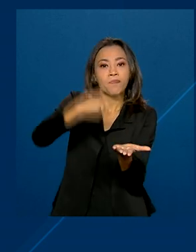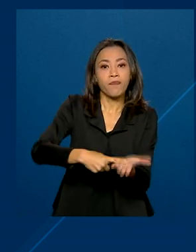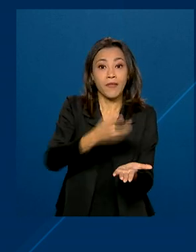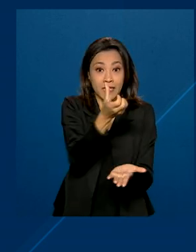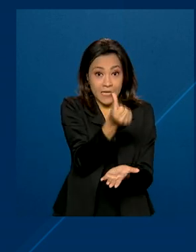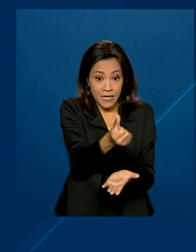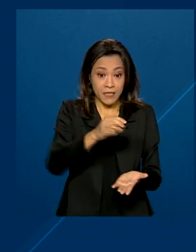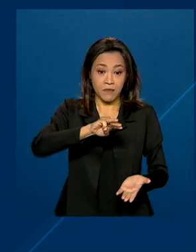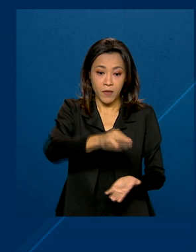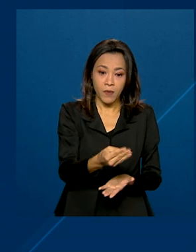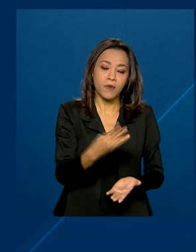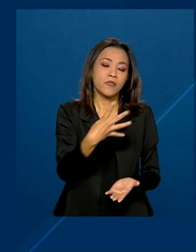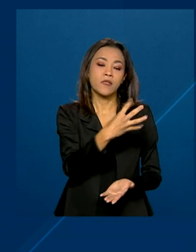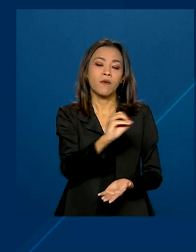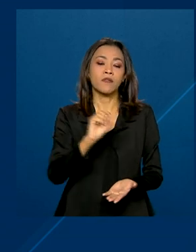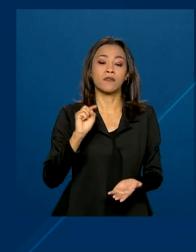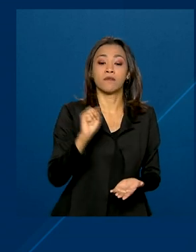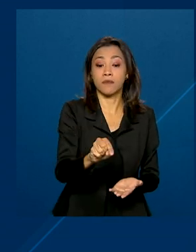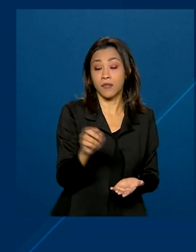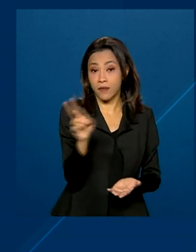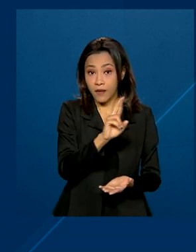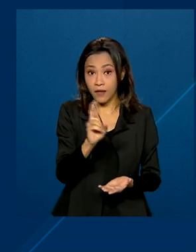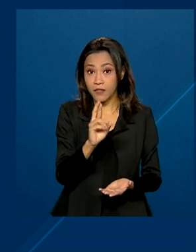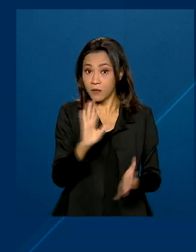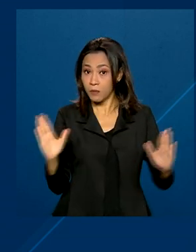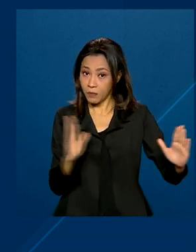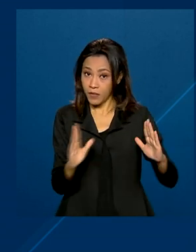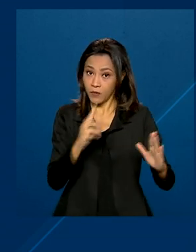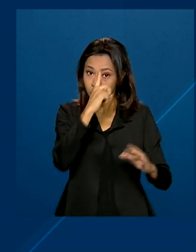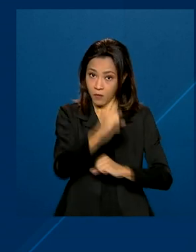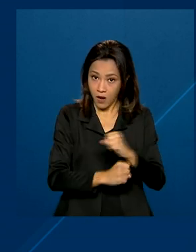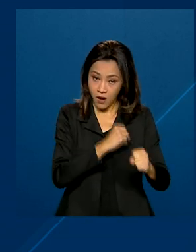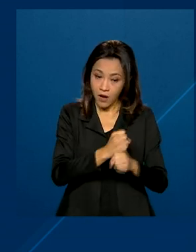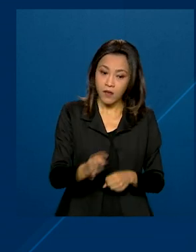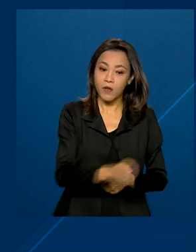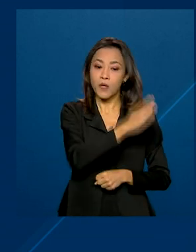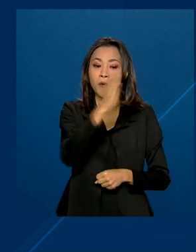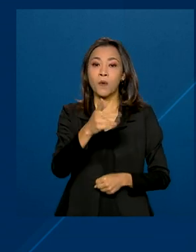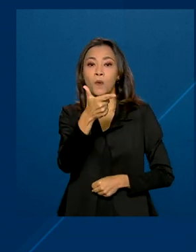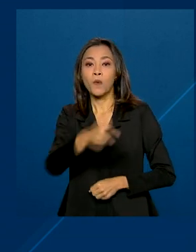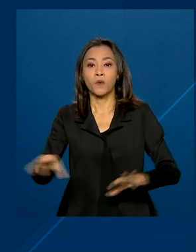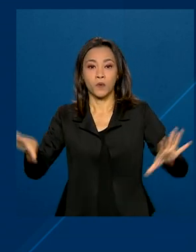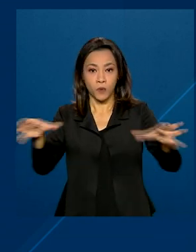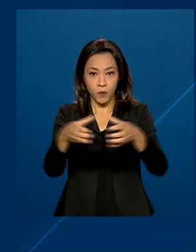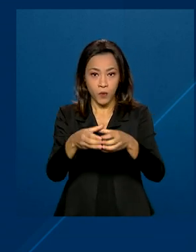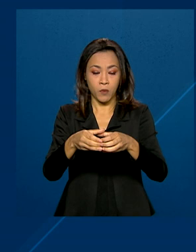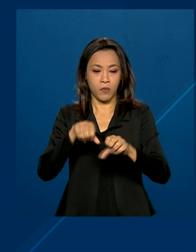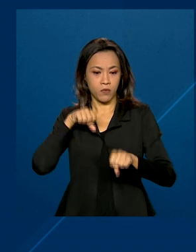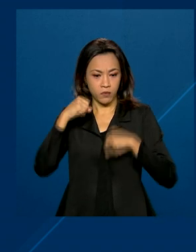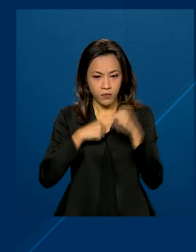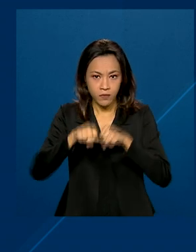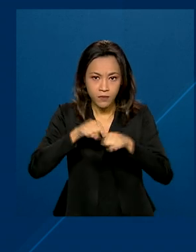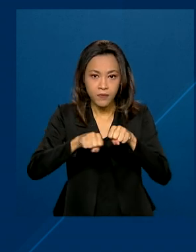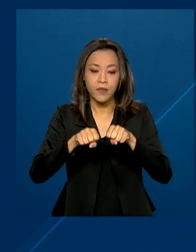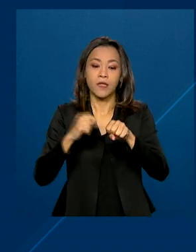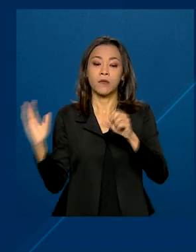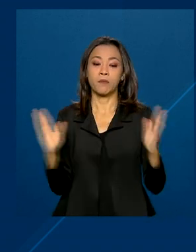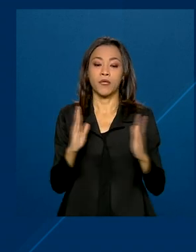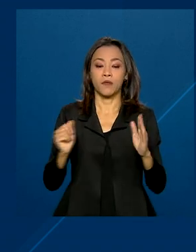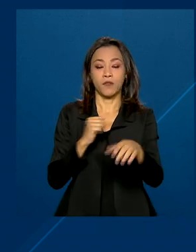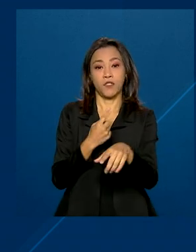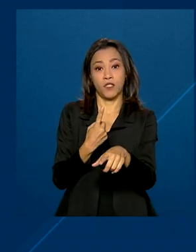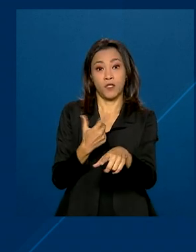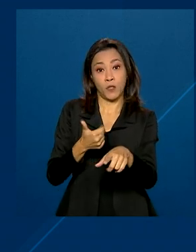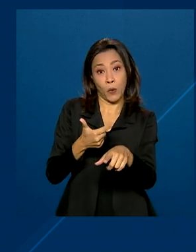de 6400000 reais por um ano tem também o atletismo com contrato assinado por 12 meses